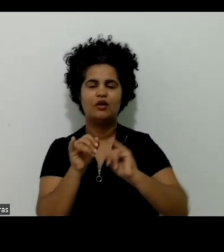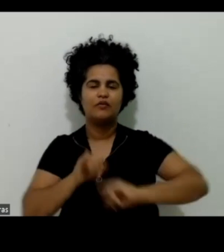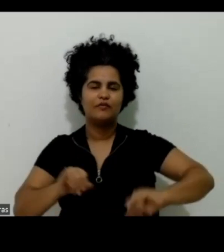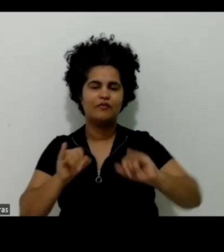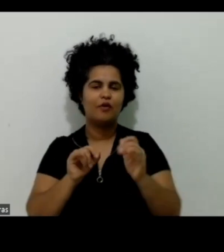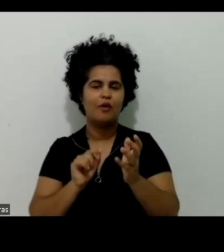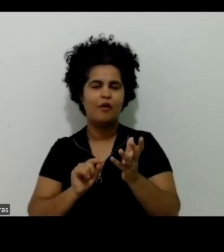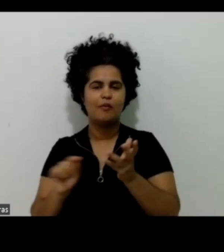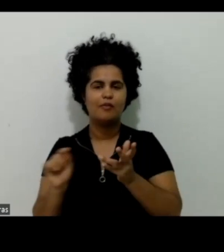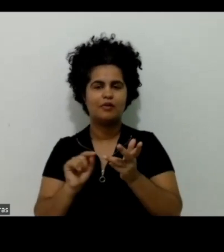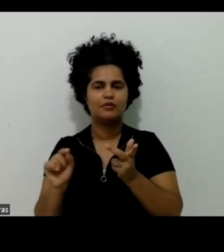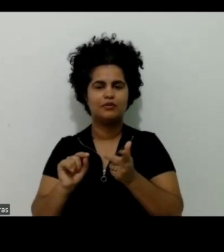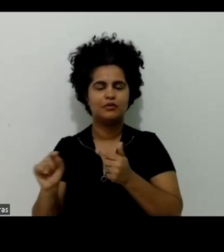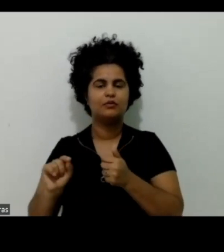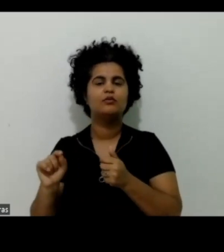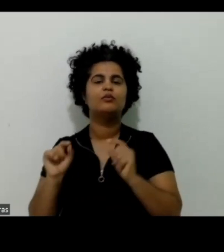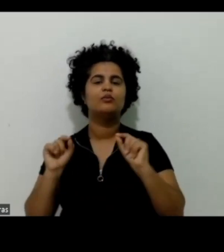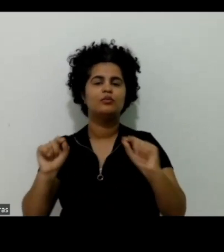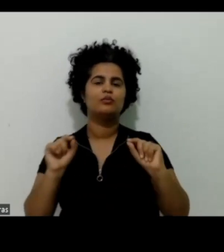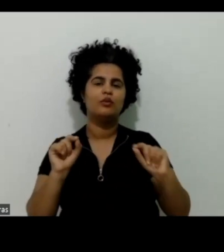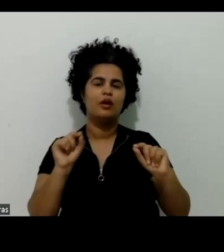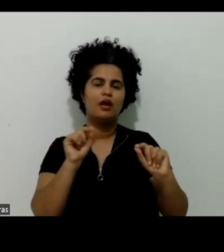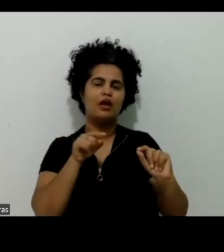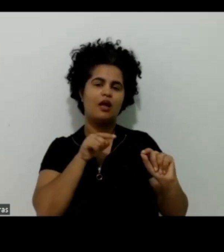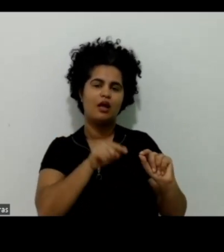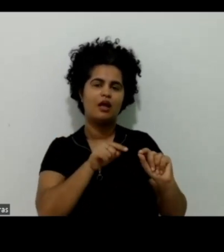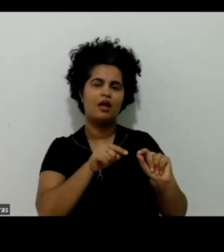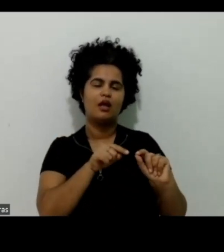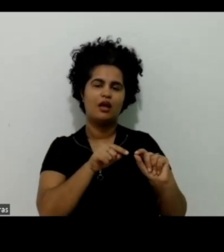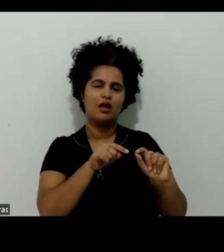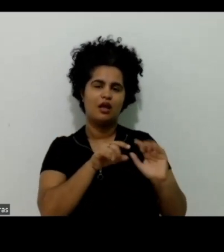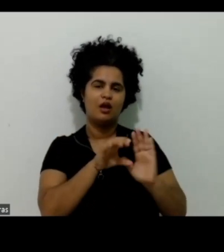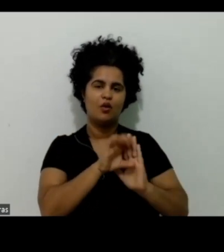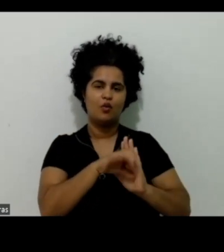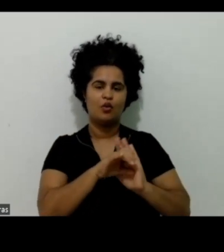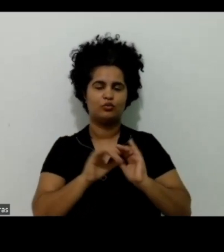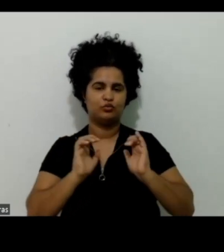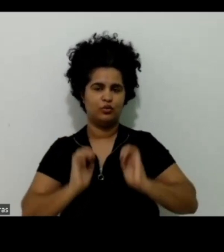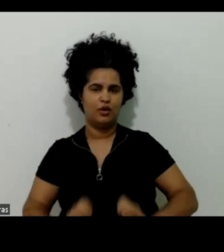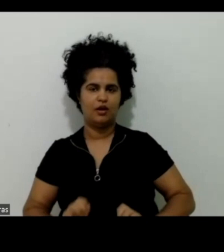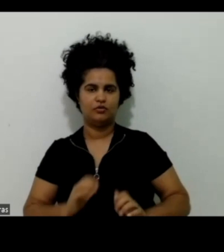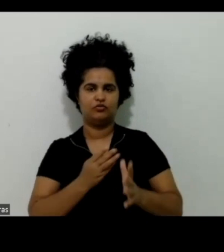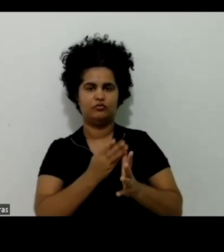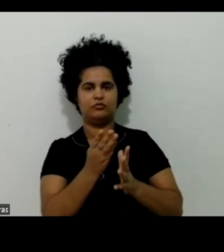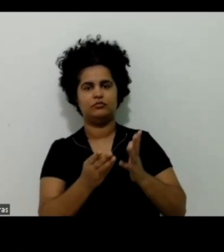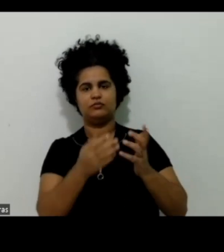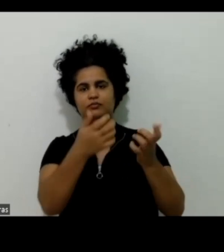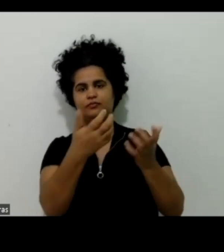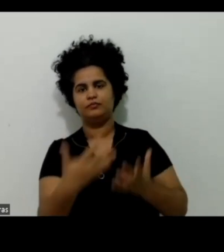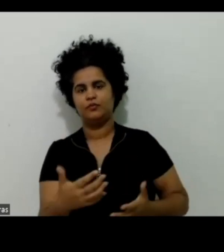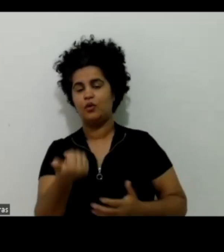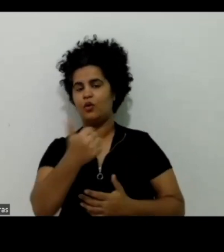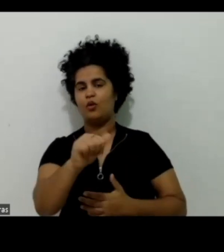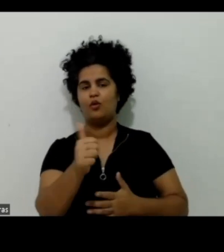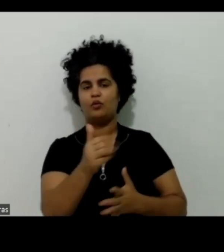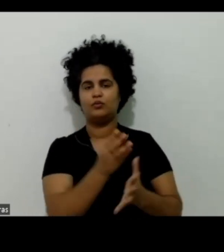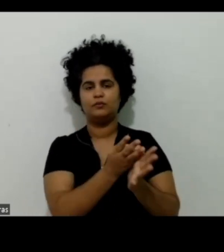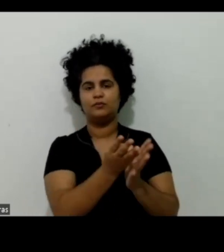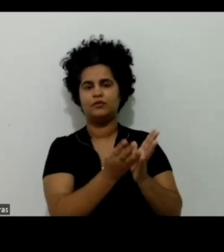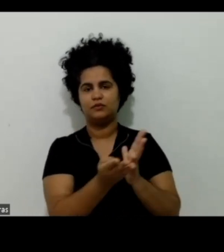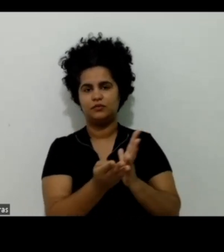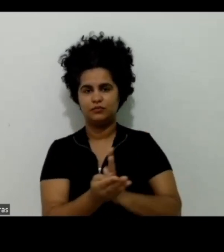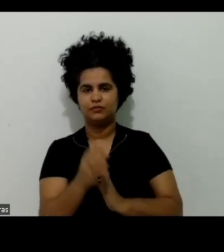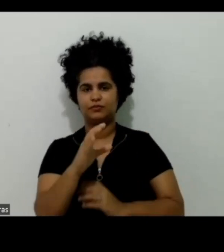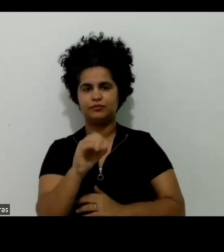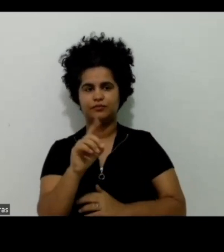que os próprios princípios do Código de Ética já apontam, né? Os 11 princípios desse código nosso, né, que é um patrimônio dessa